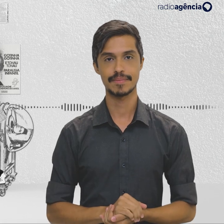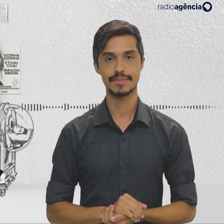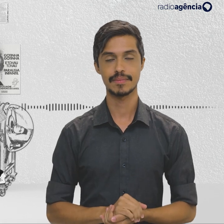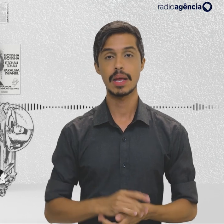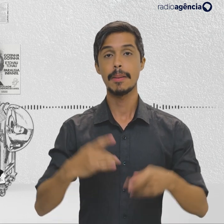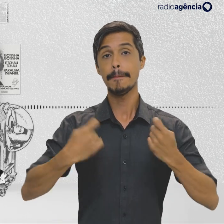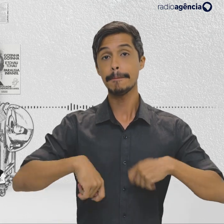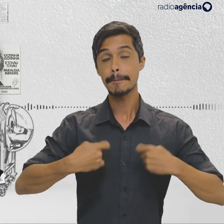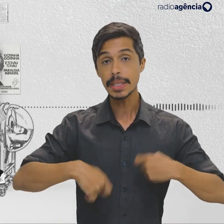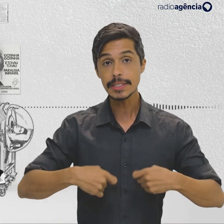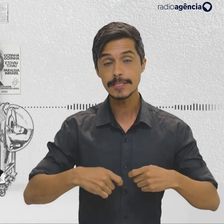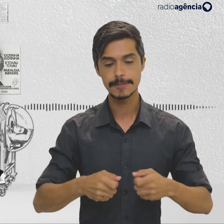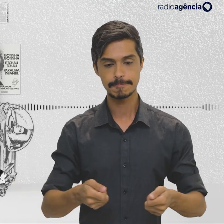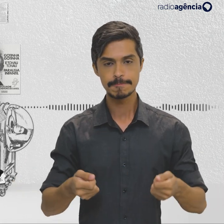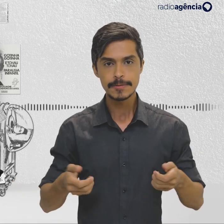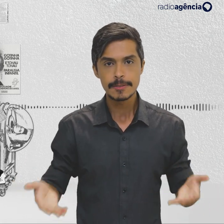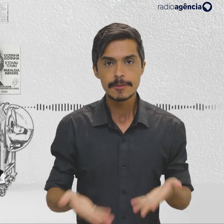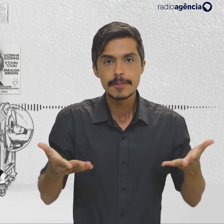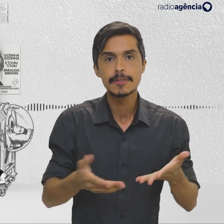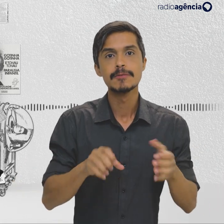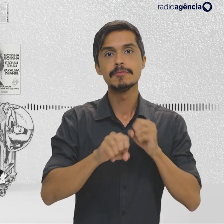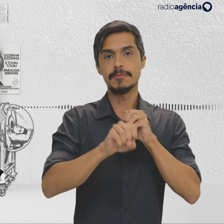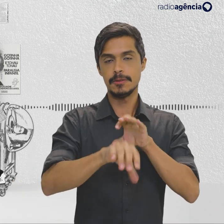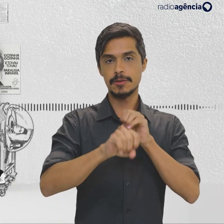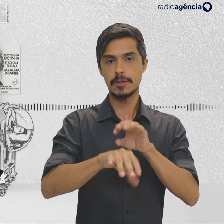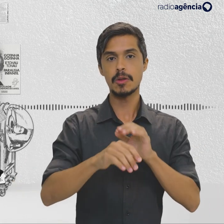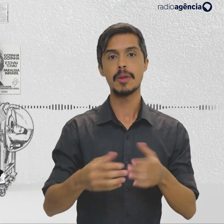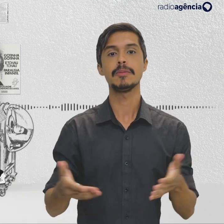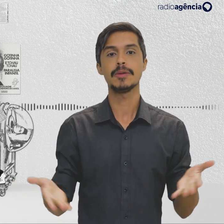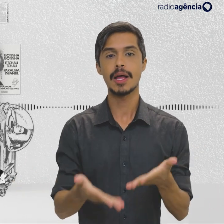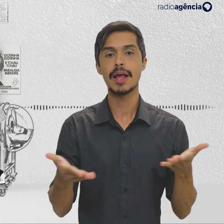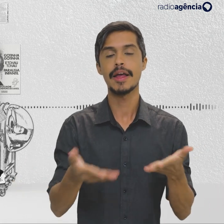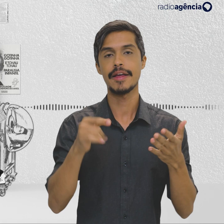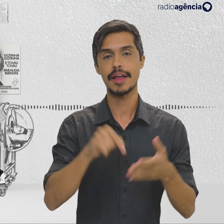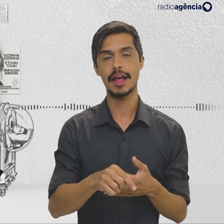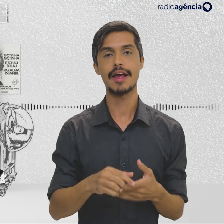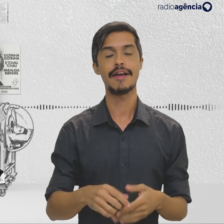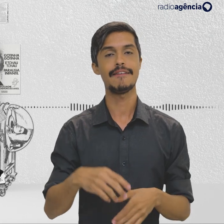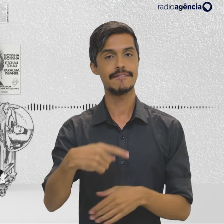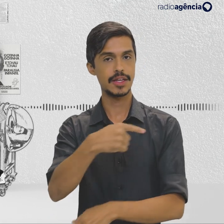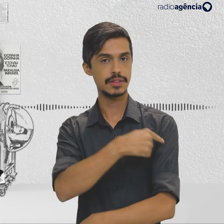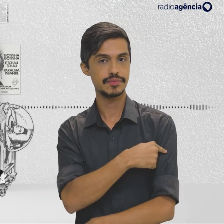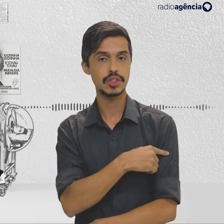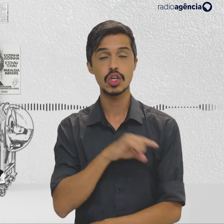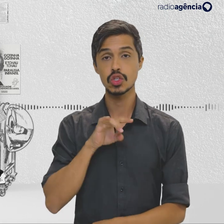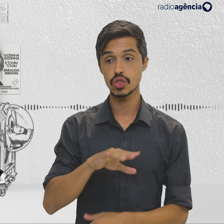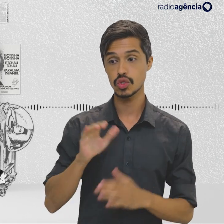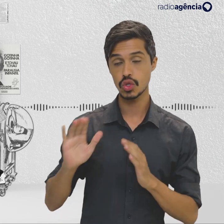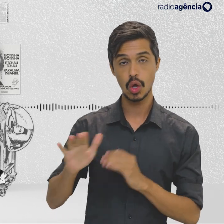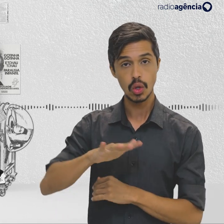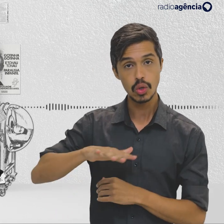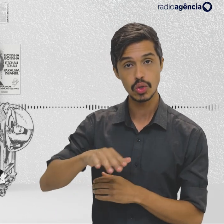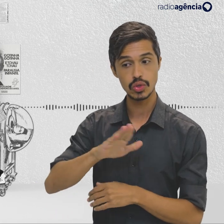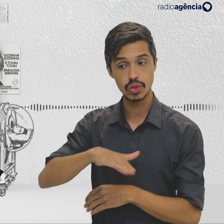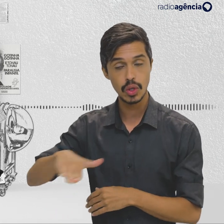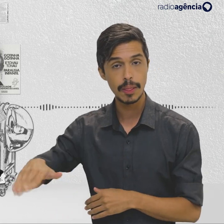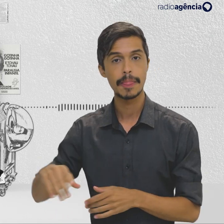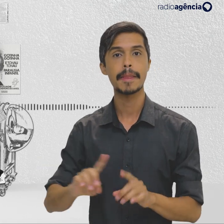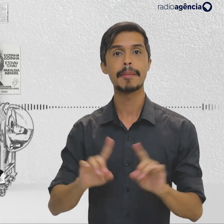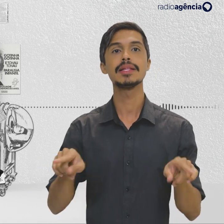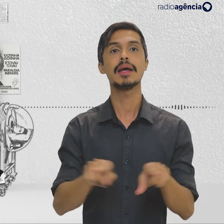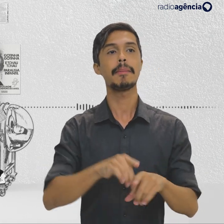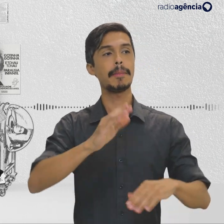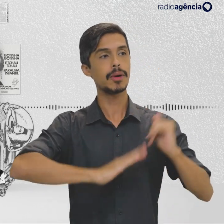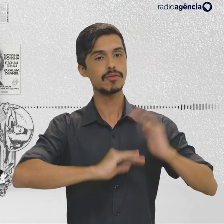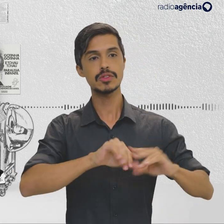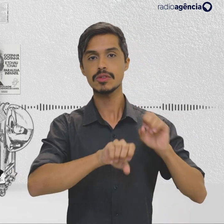escolas é necessário reforçar a educação PR vacina e não só entre os estudantes mas também entre